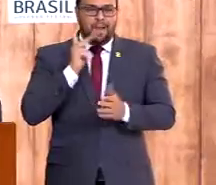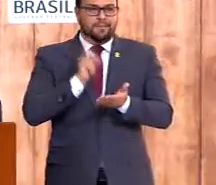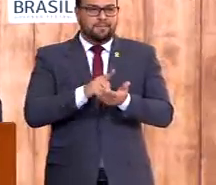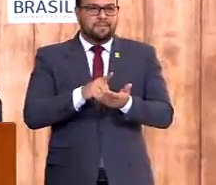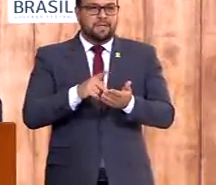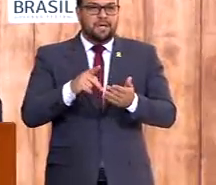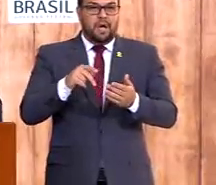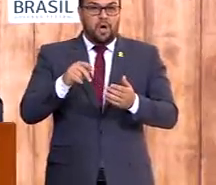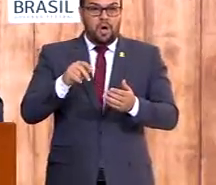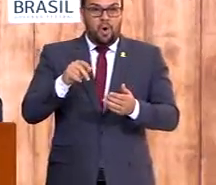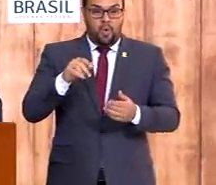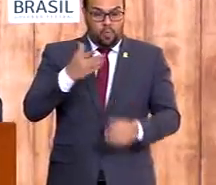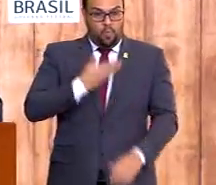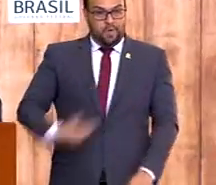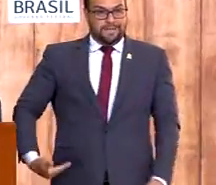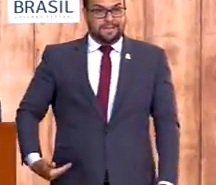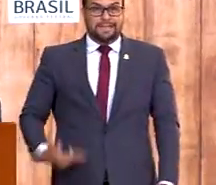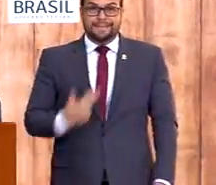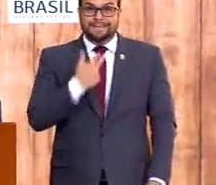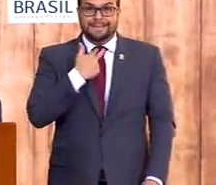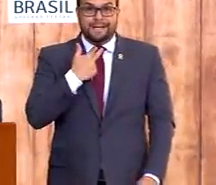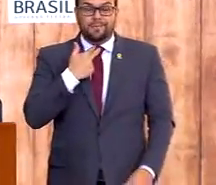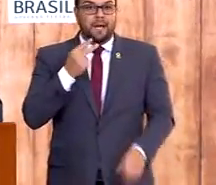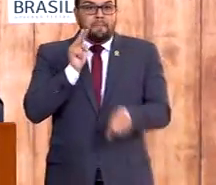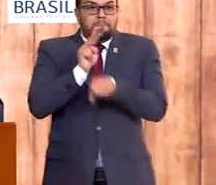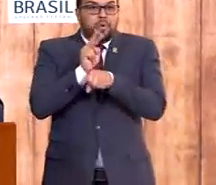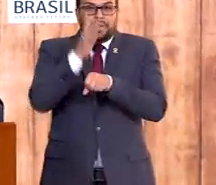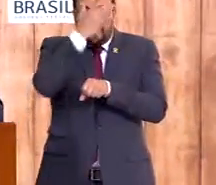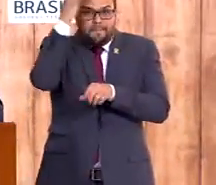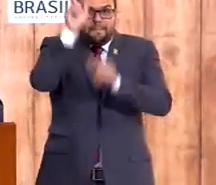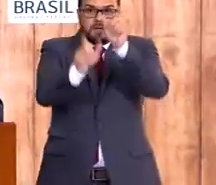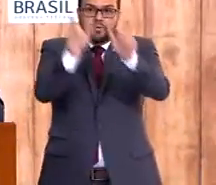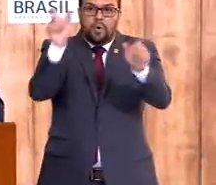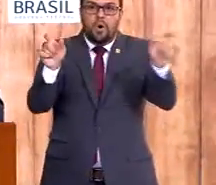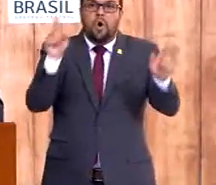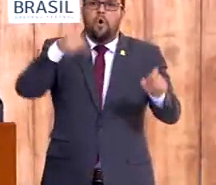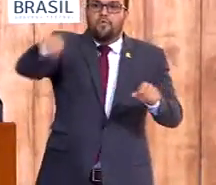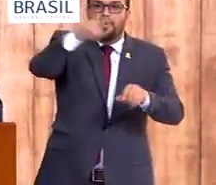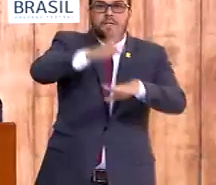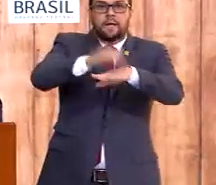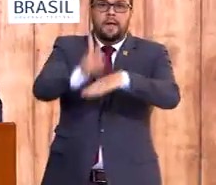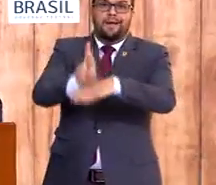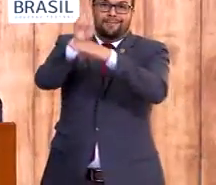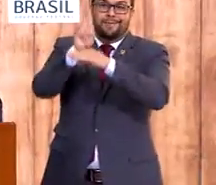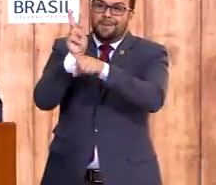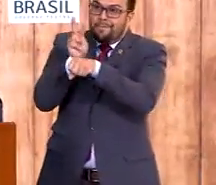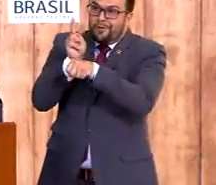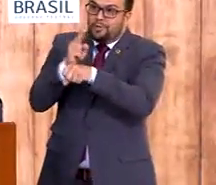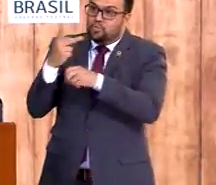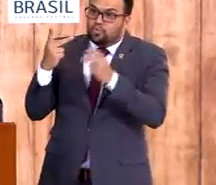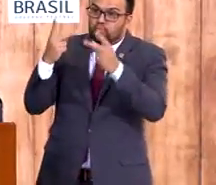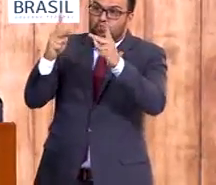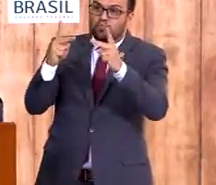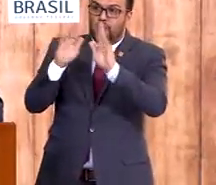proteger o cidadão você é a última barreira de proteção da sua família e da sua vida